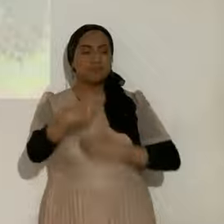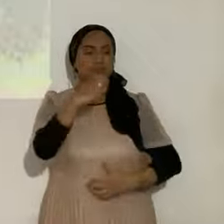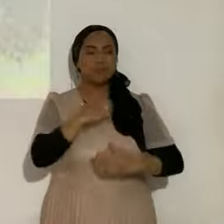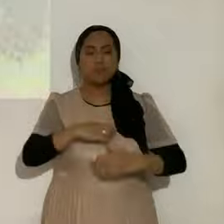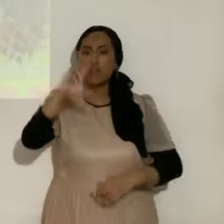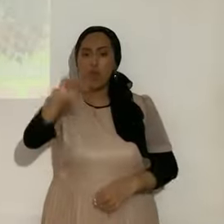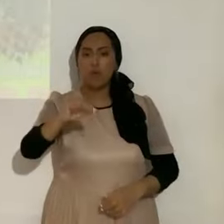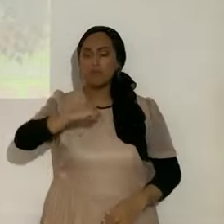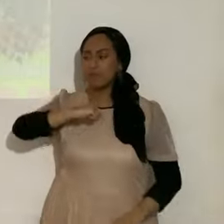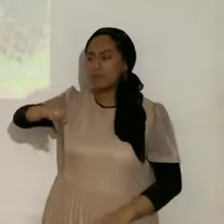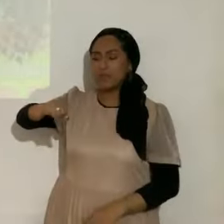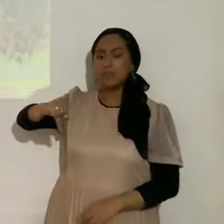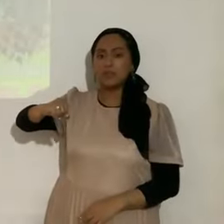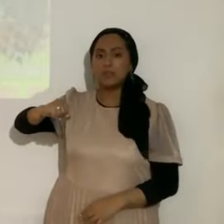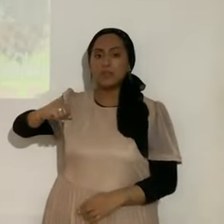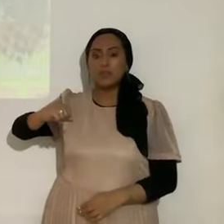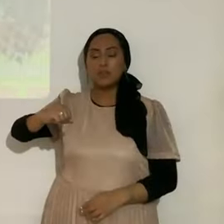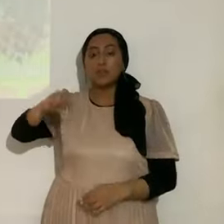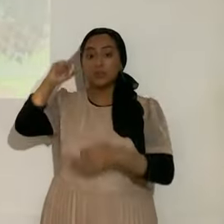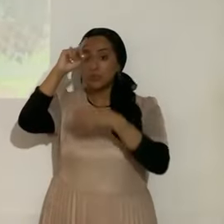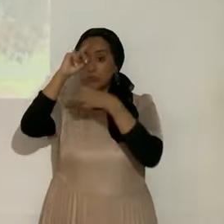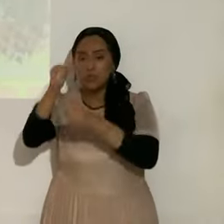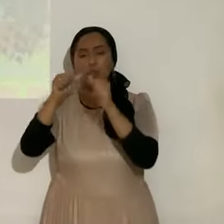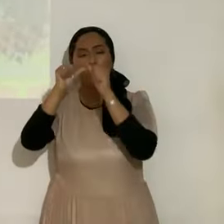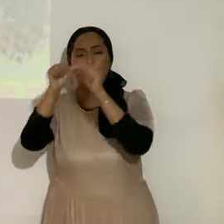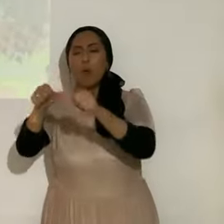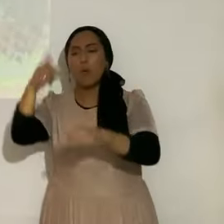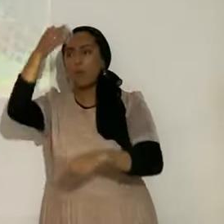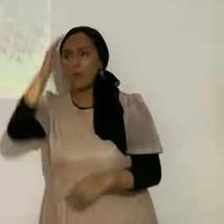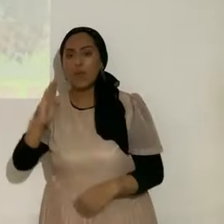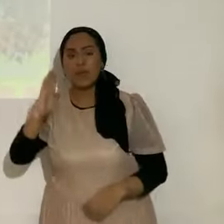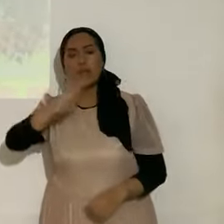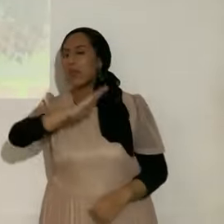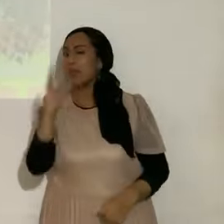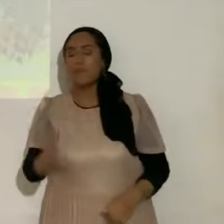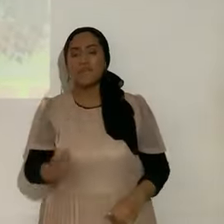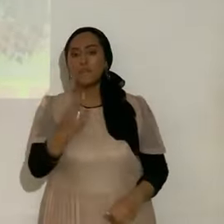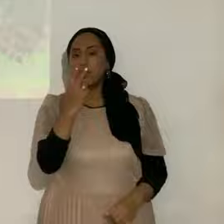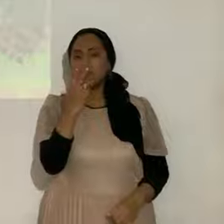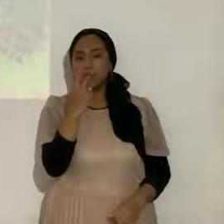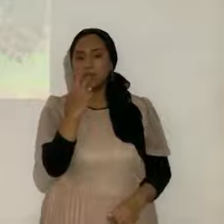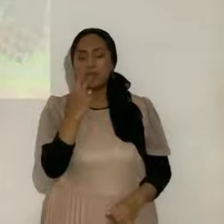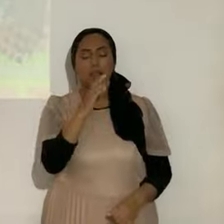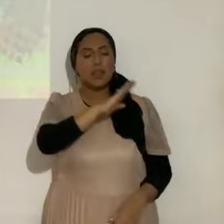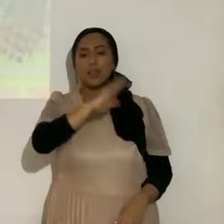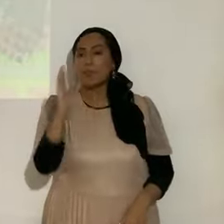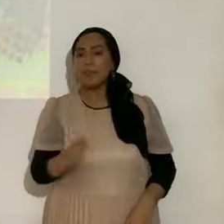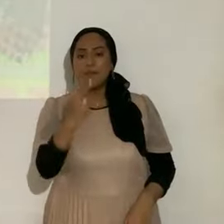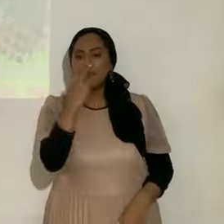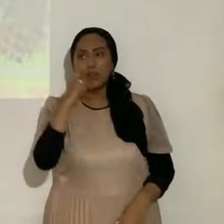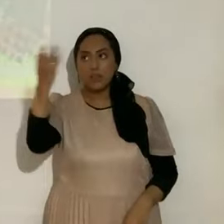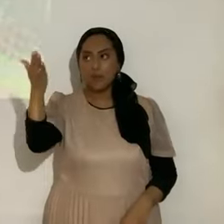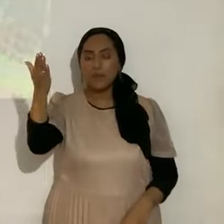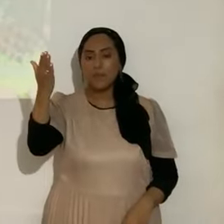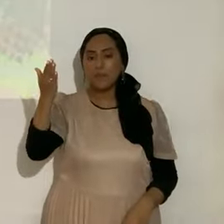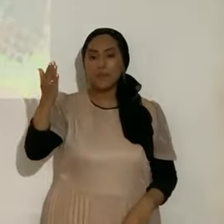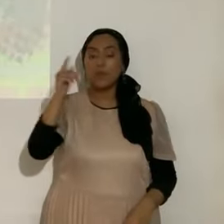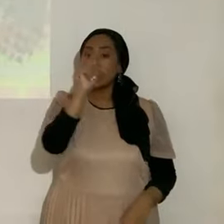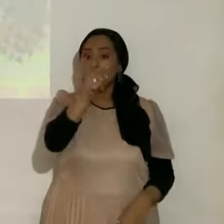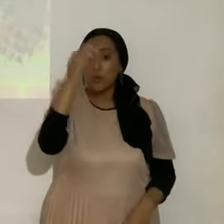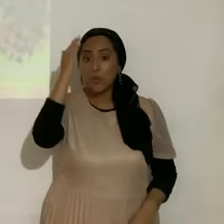Resista los ataques del enemigo. Confíen siempre en Elohim y nunca duden. Nunca duden de él.